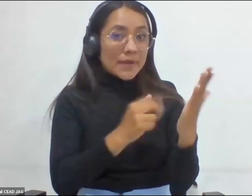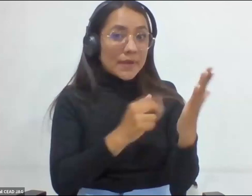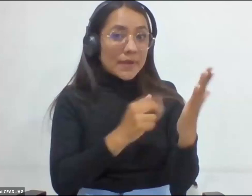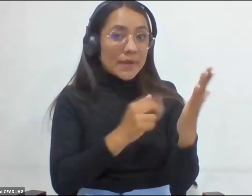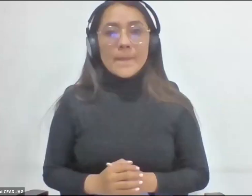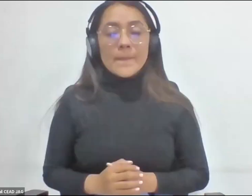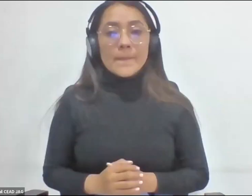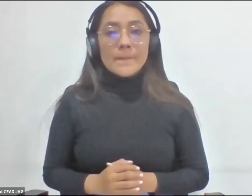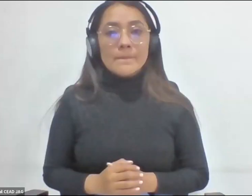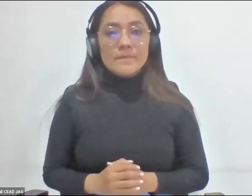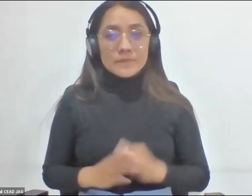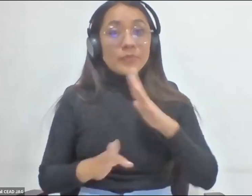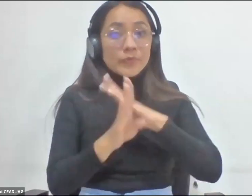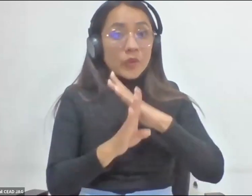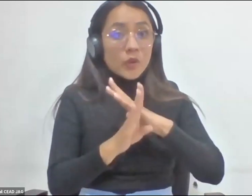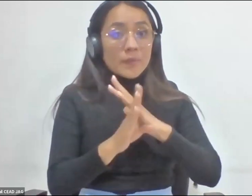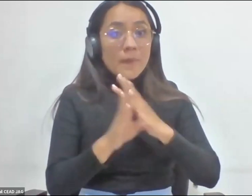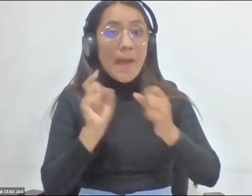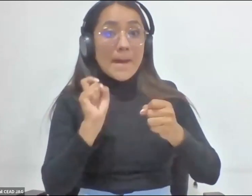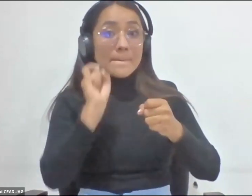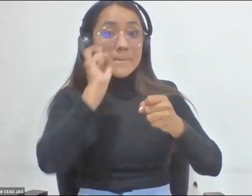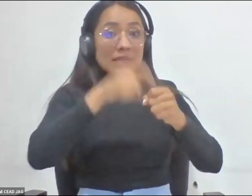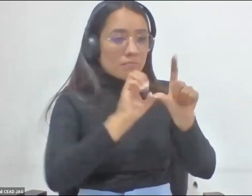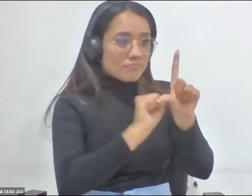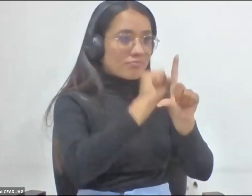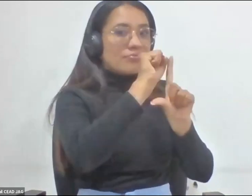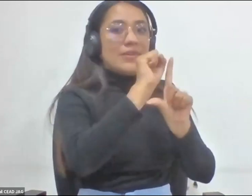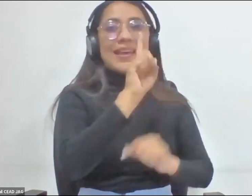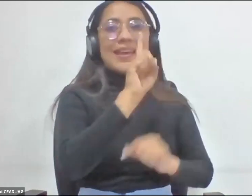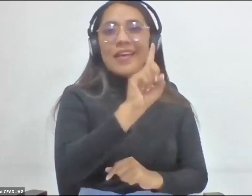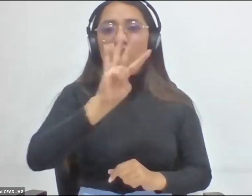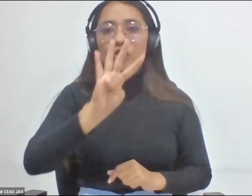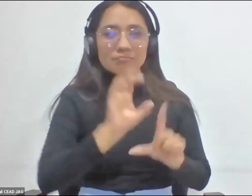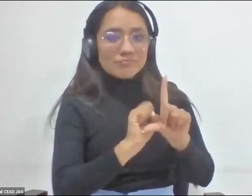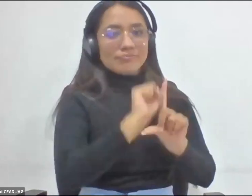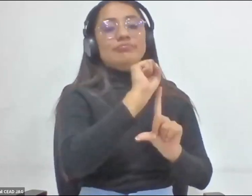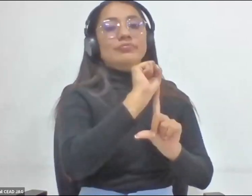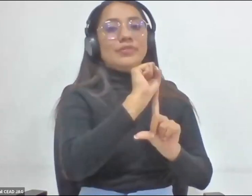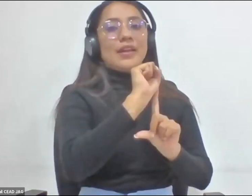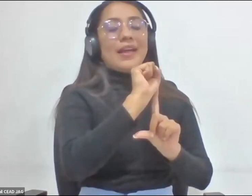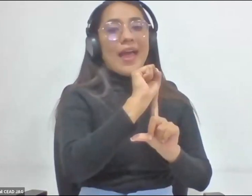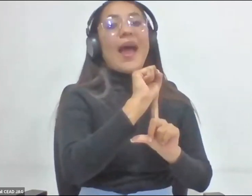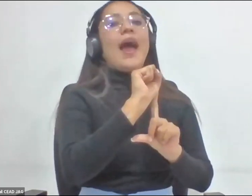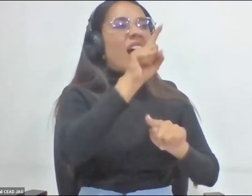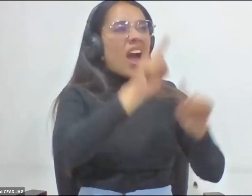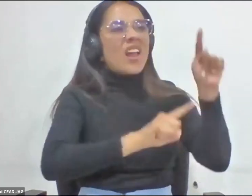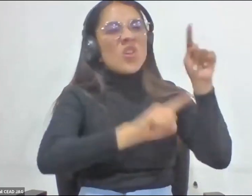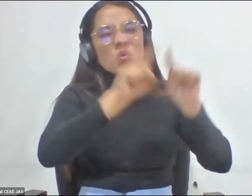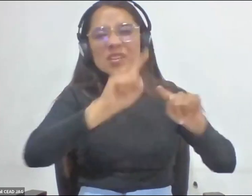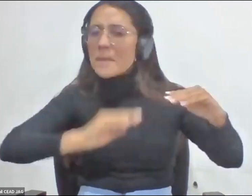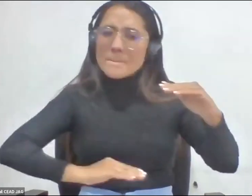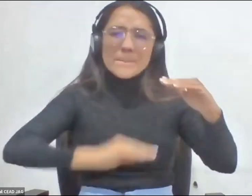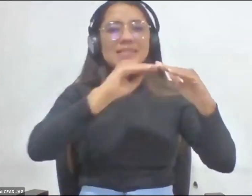ya para matricular 14 créditos y pasa en algunas que permite máximo 15 créditos pero solamente